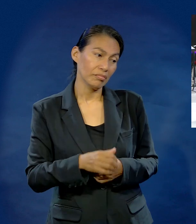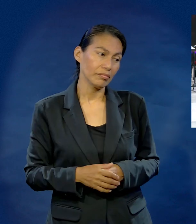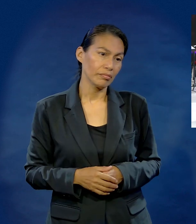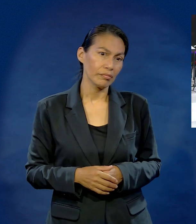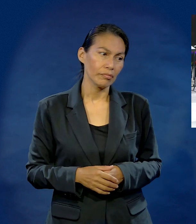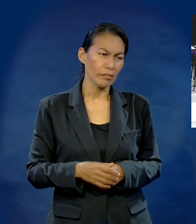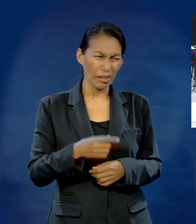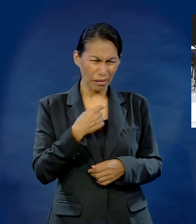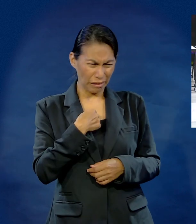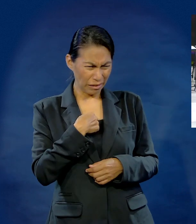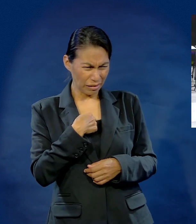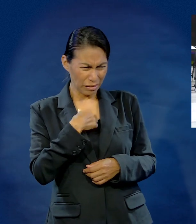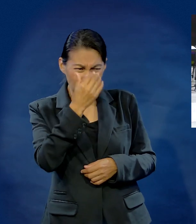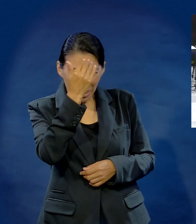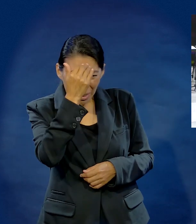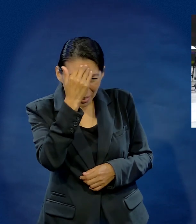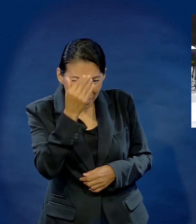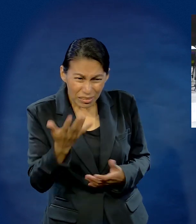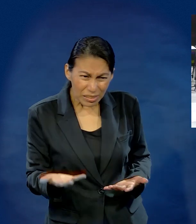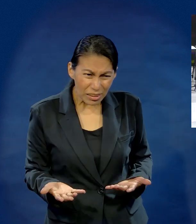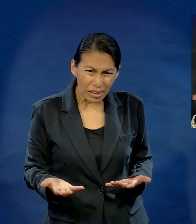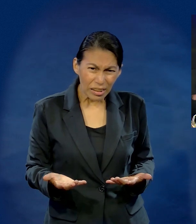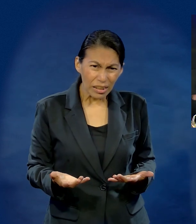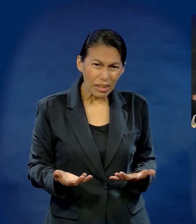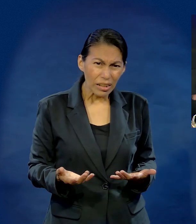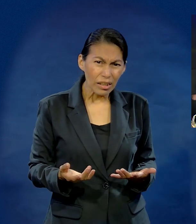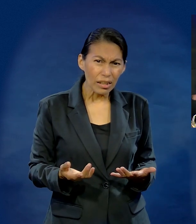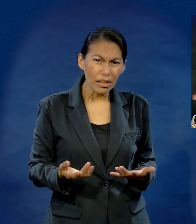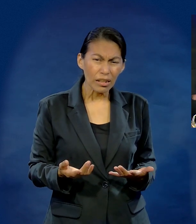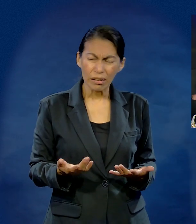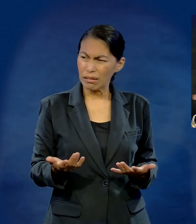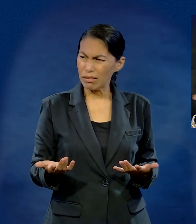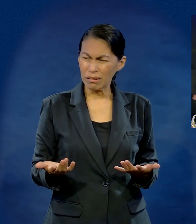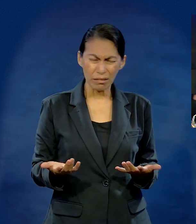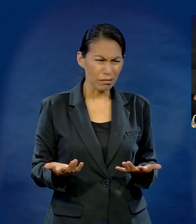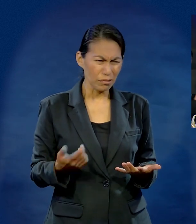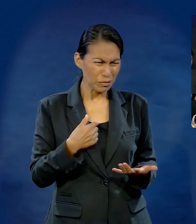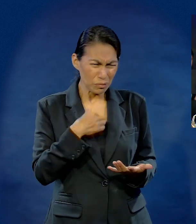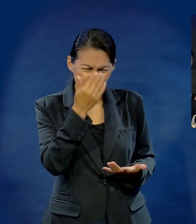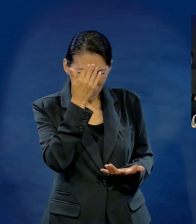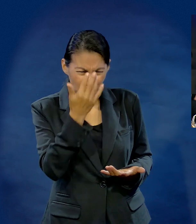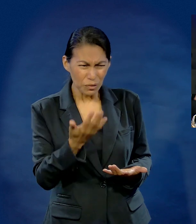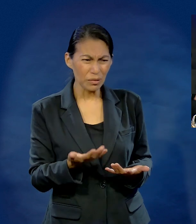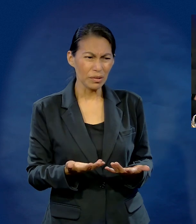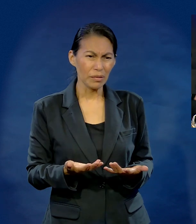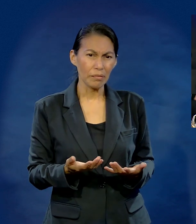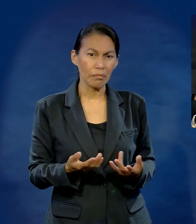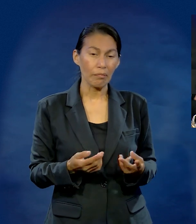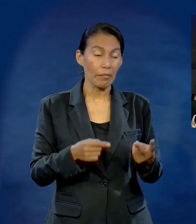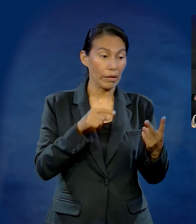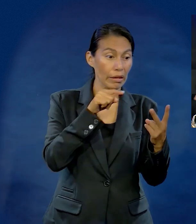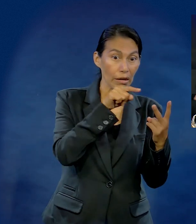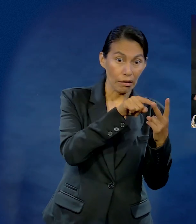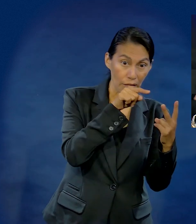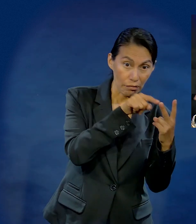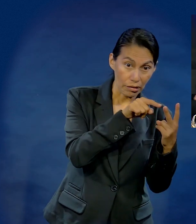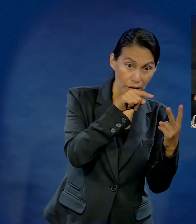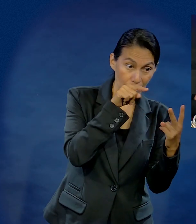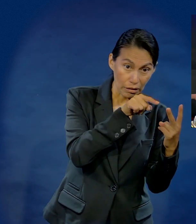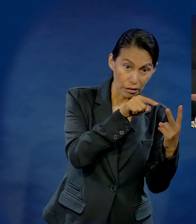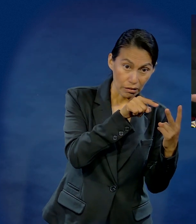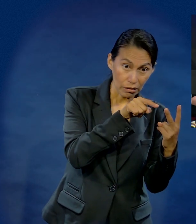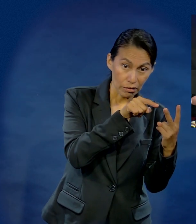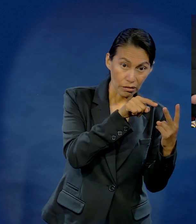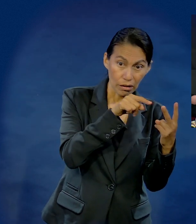se va. Así con, híjole. Ya vienen, rey. Ya vienen. Van llegando. ¿Dónde está la